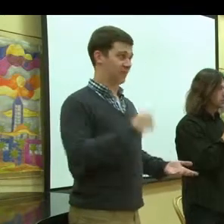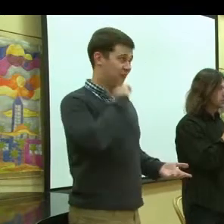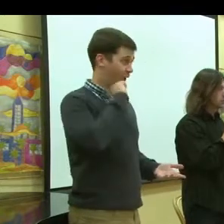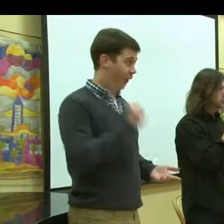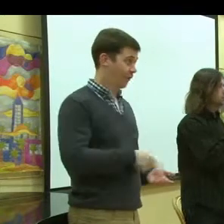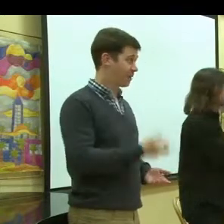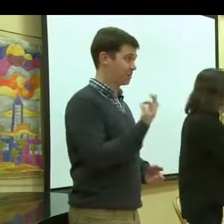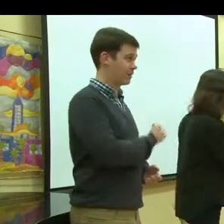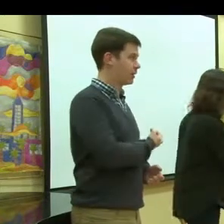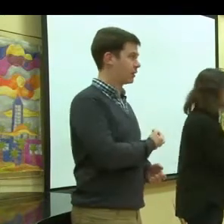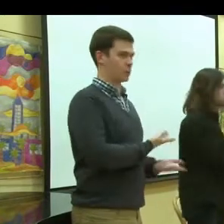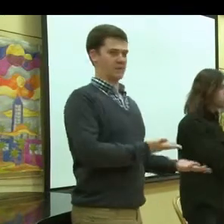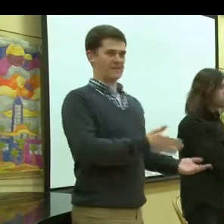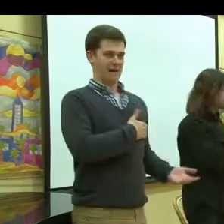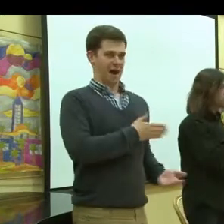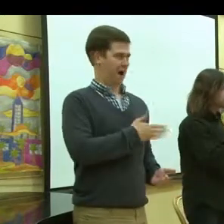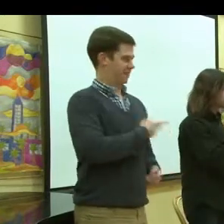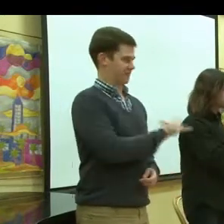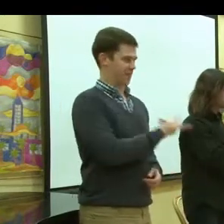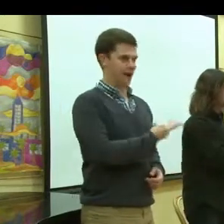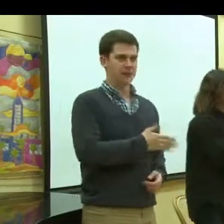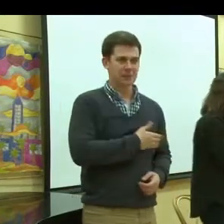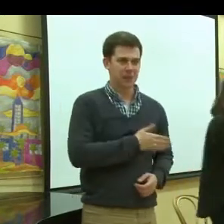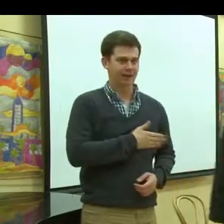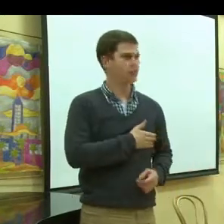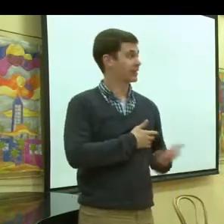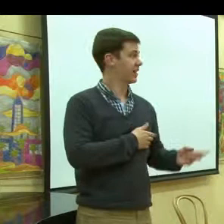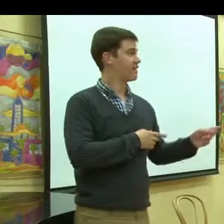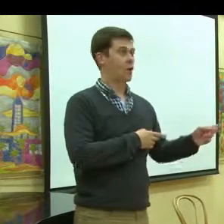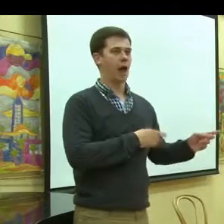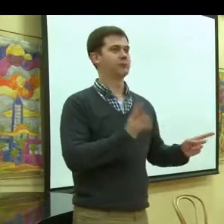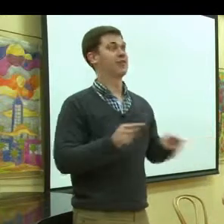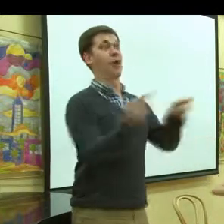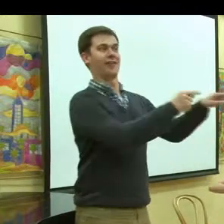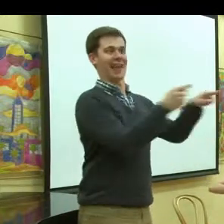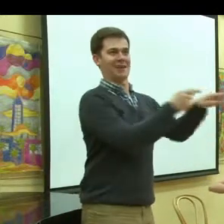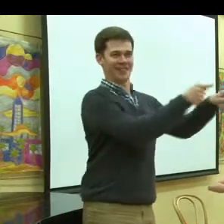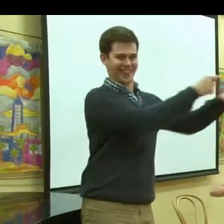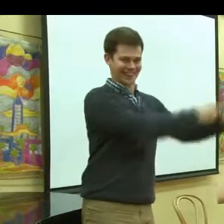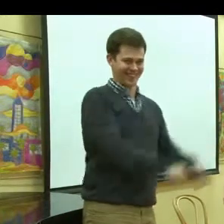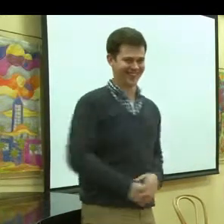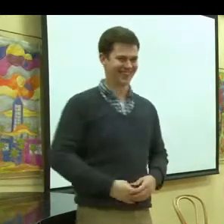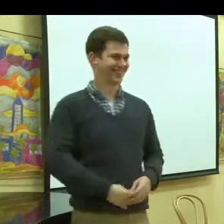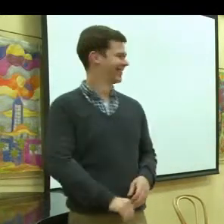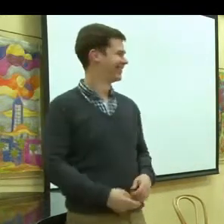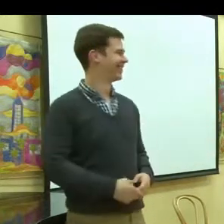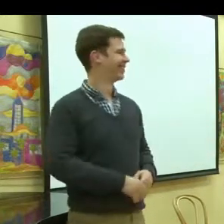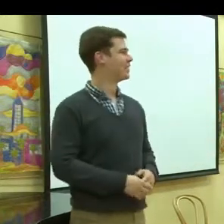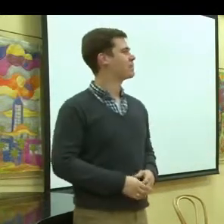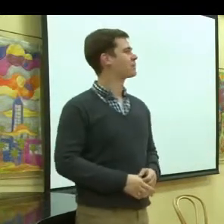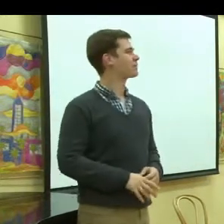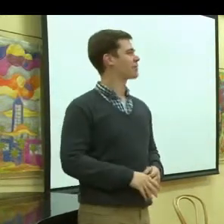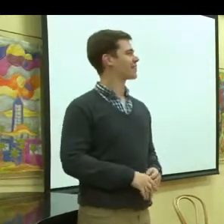Nikt? Tacy sympatyczni ludzie, proszę Państwa. Wojtek? Wojtek, poczekaj. Powiedz jeszcze